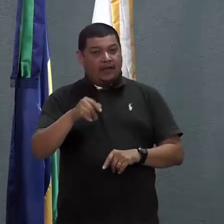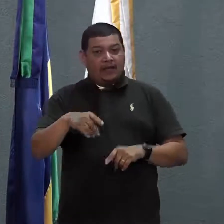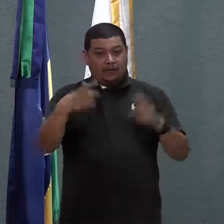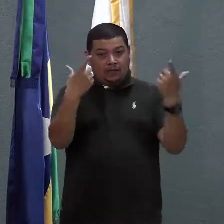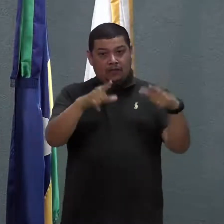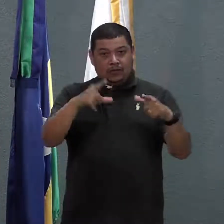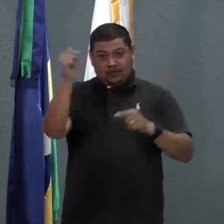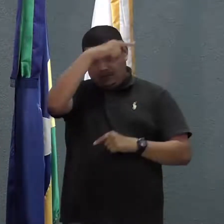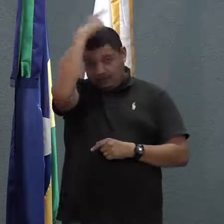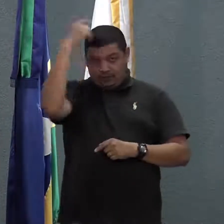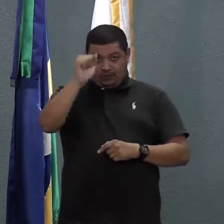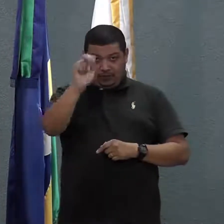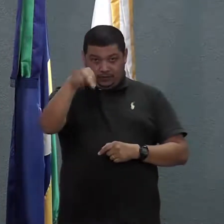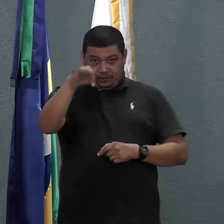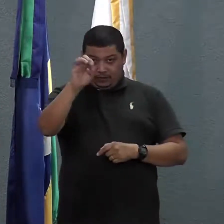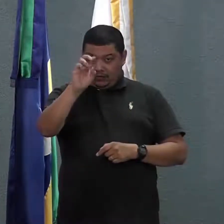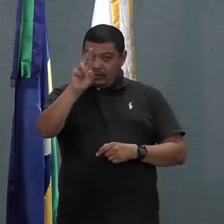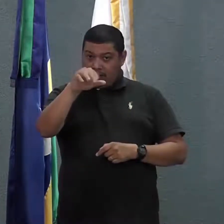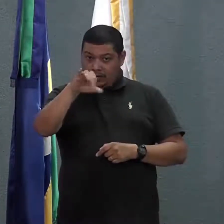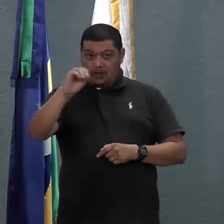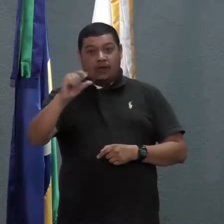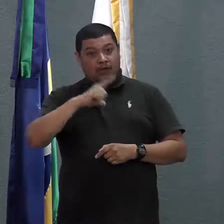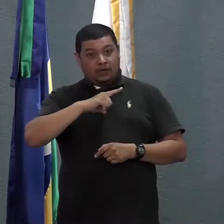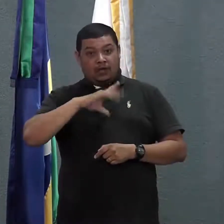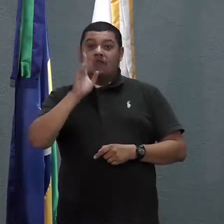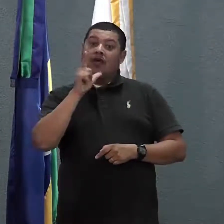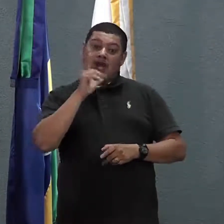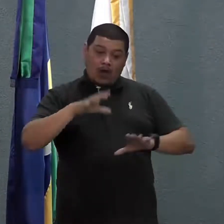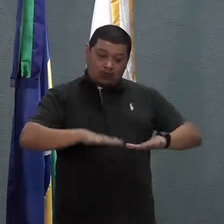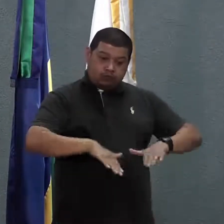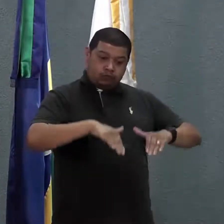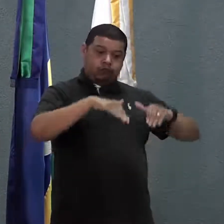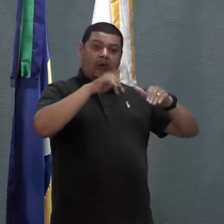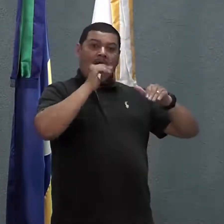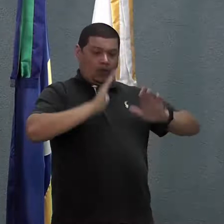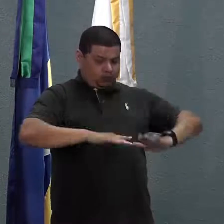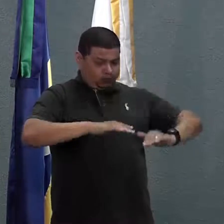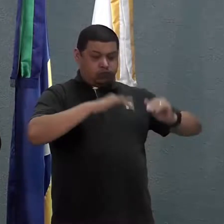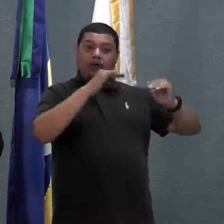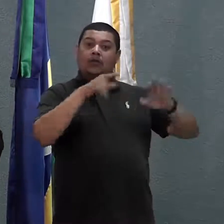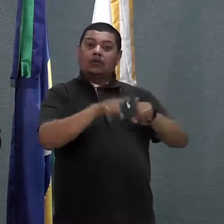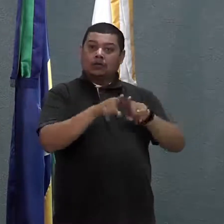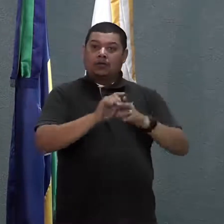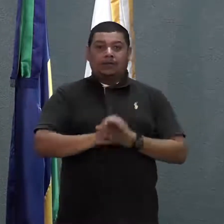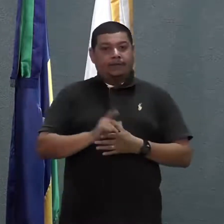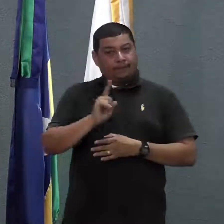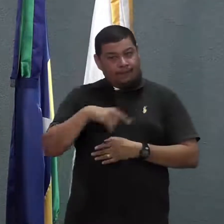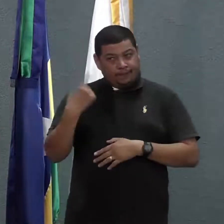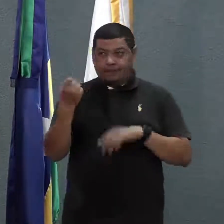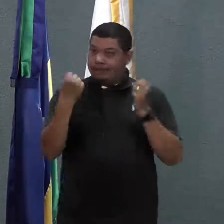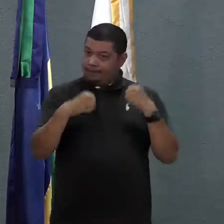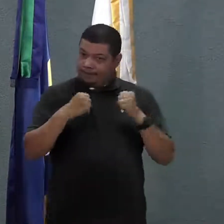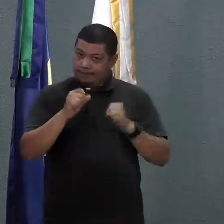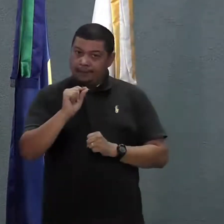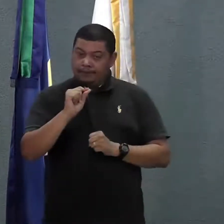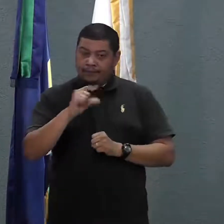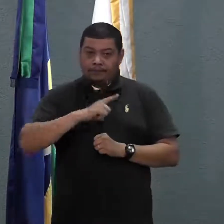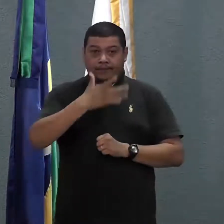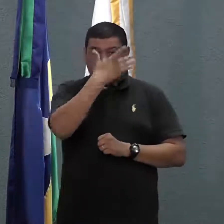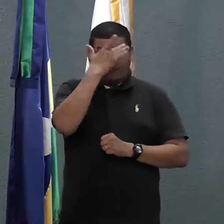Santo Antônio, que é o bairro do vereador Lauro, também teve alagamento. E nós precisamos trazer aqui as pessoas